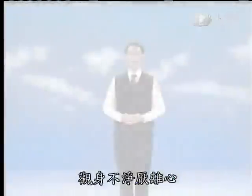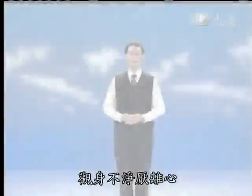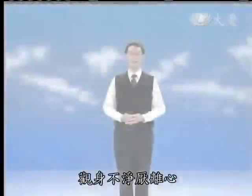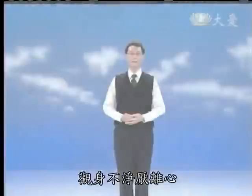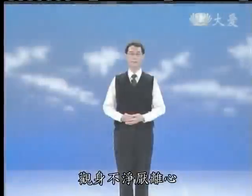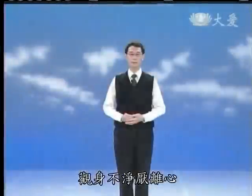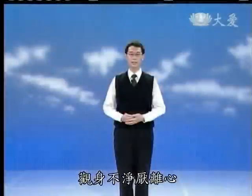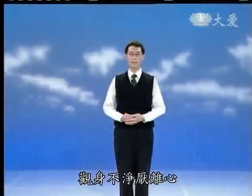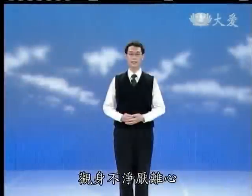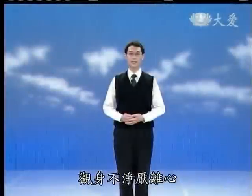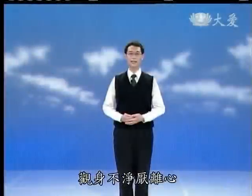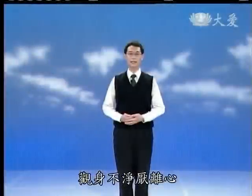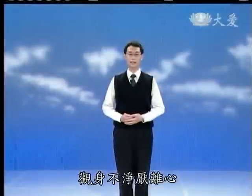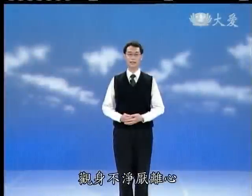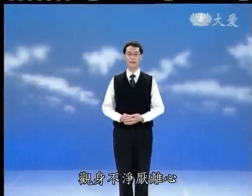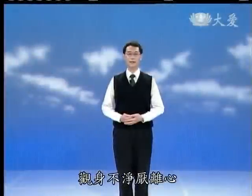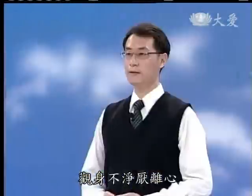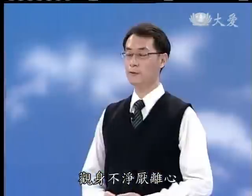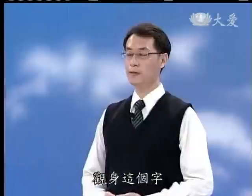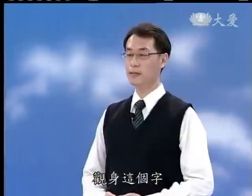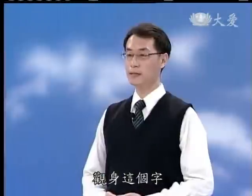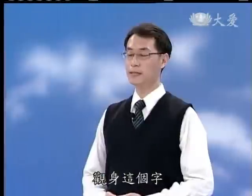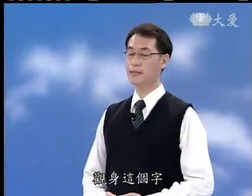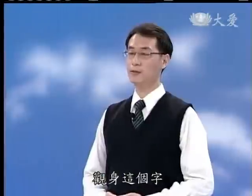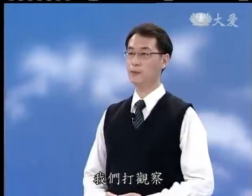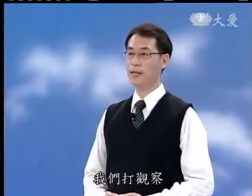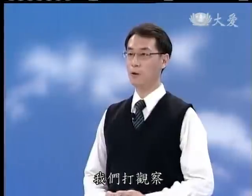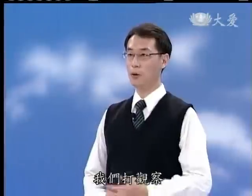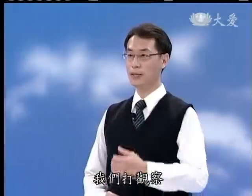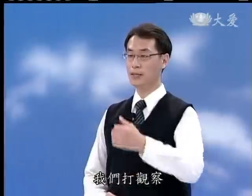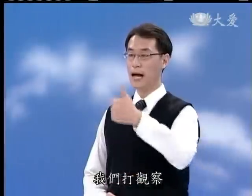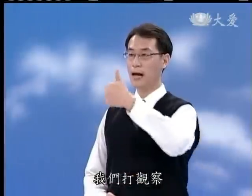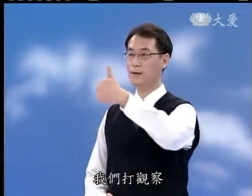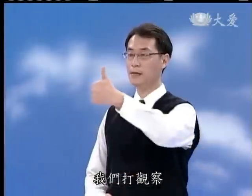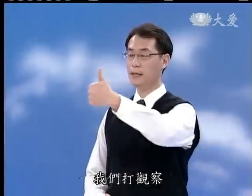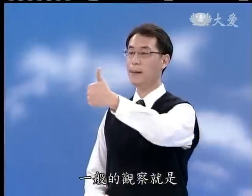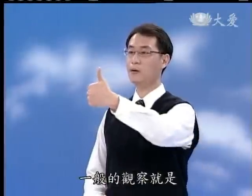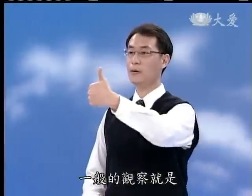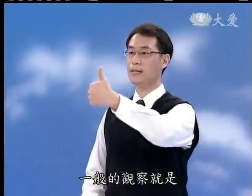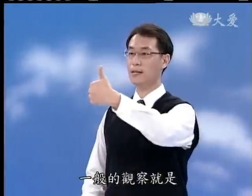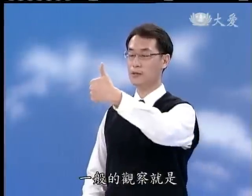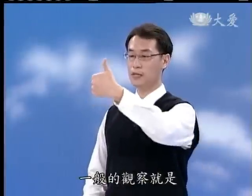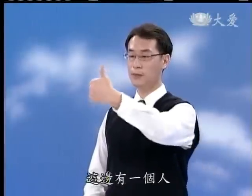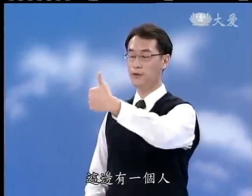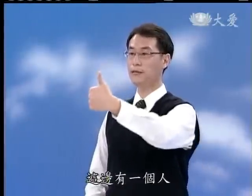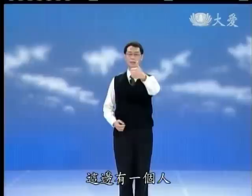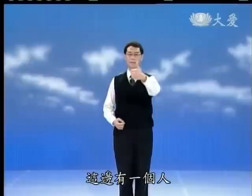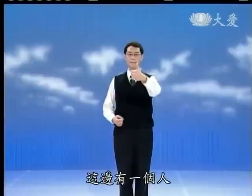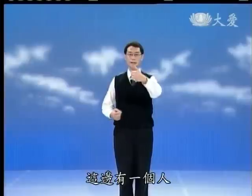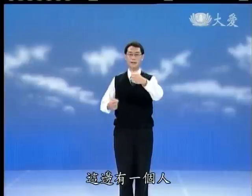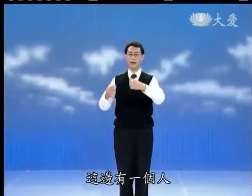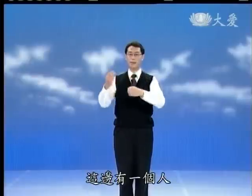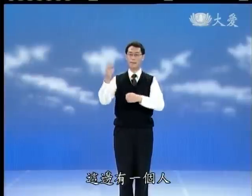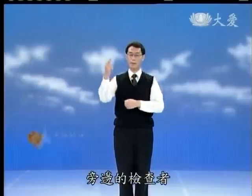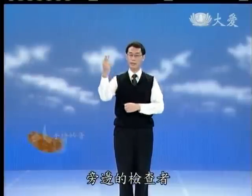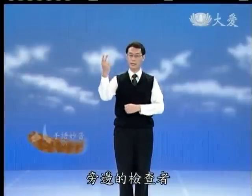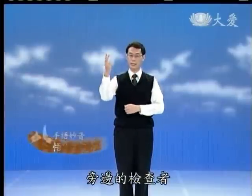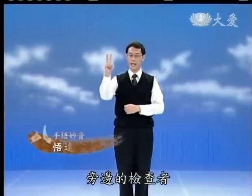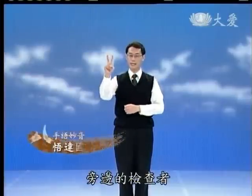观身不净，厌离心。观身这个字，我们打观察。一般的观察就是这边有一个人，那旁边的检查